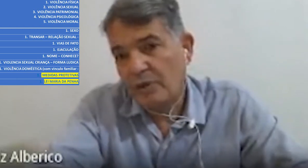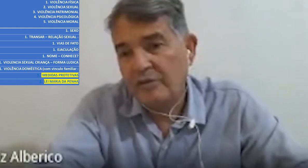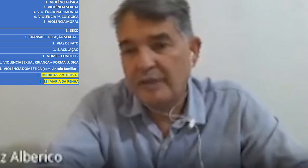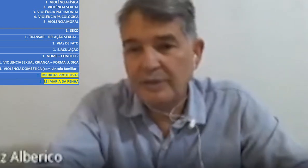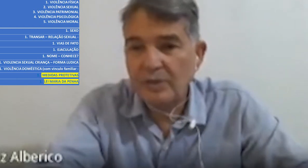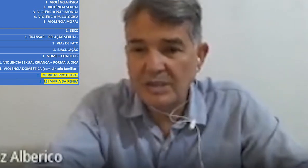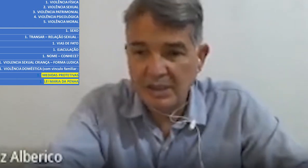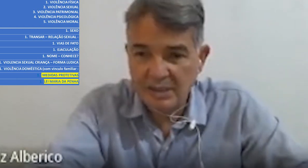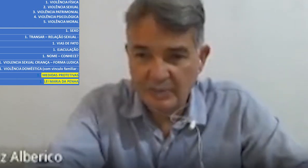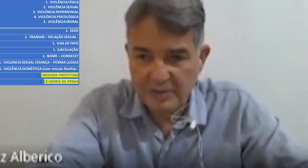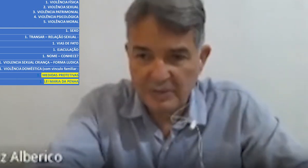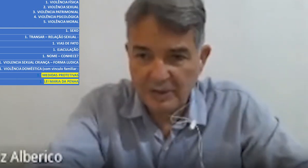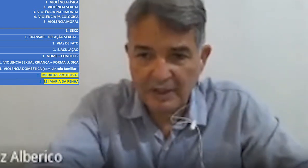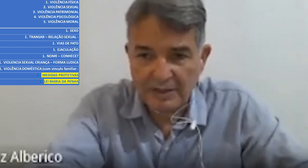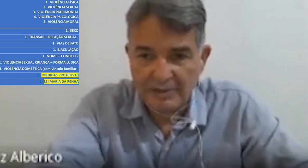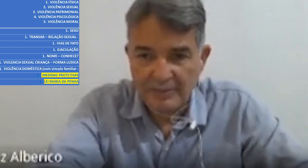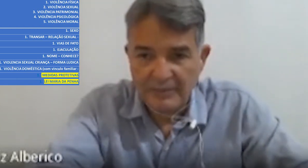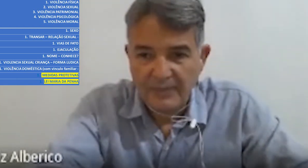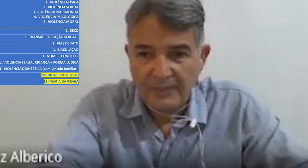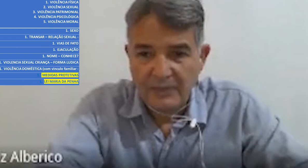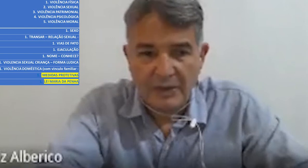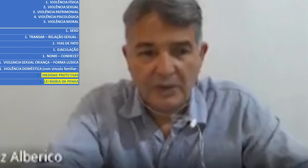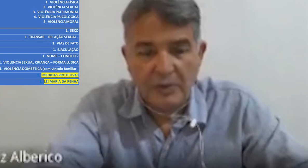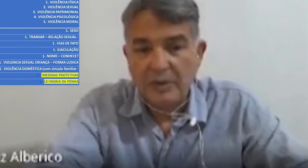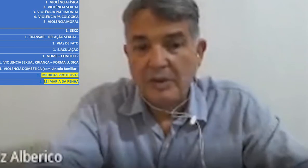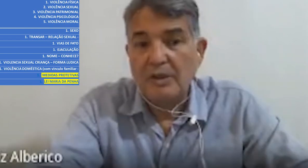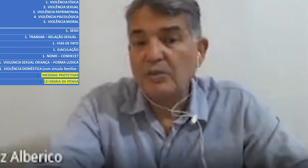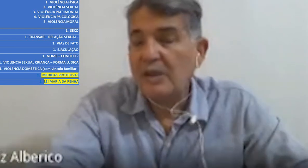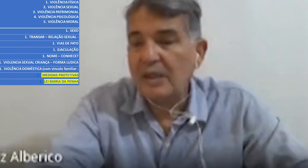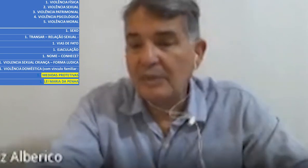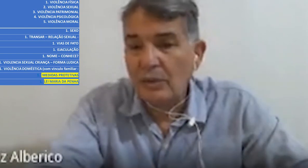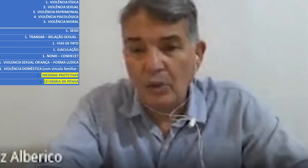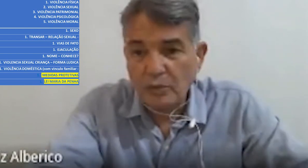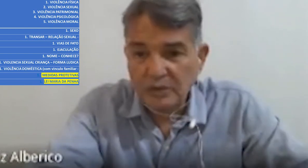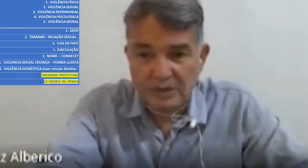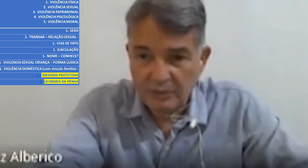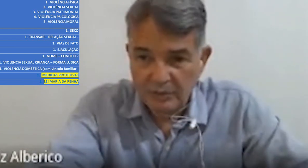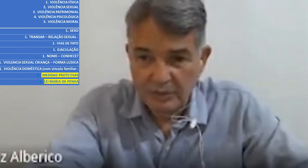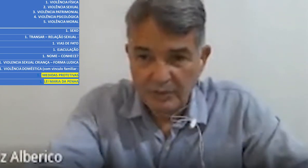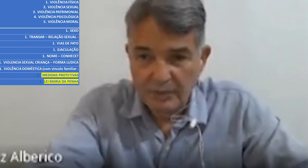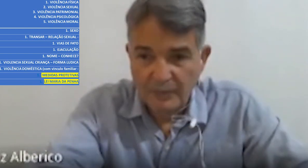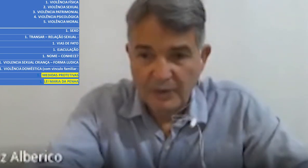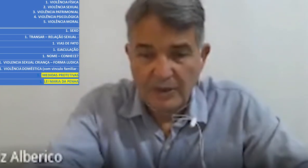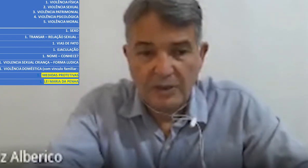vai amadurecer essa possibilidade. Entendeu? Não tem a menor condição